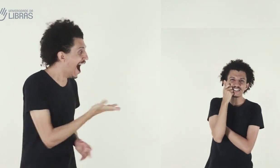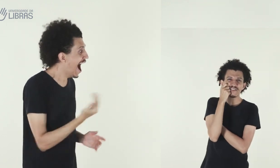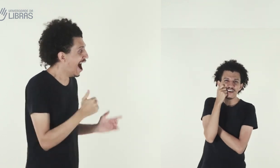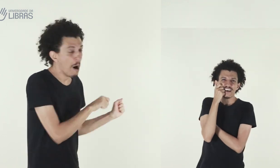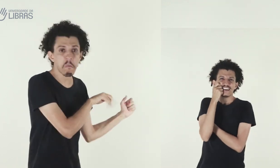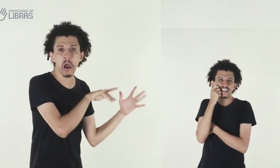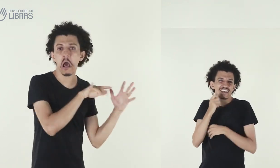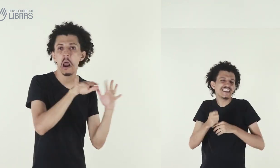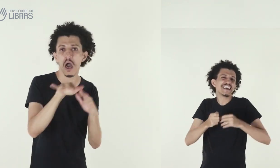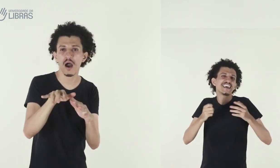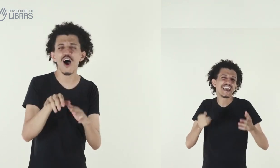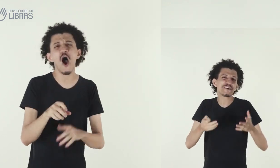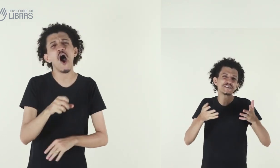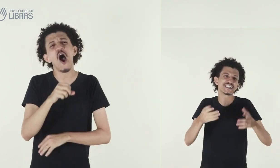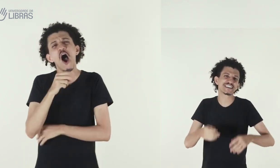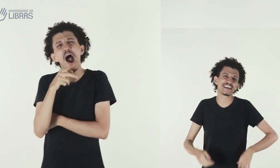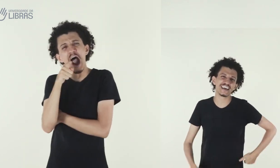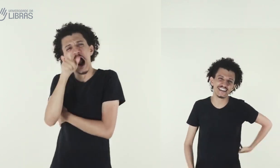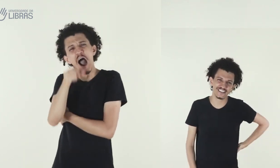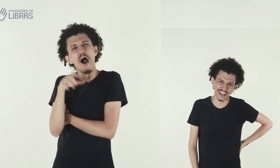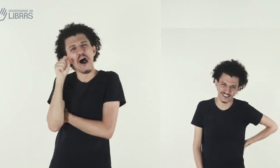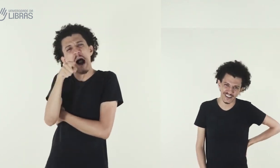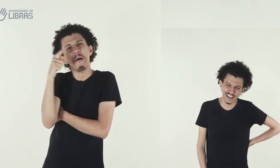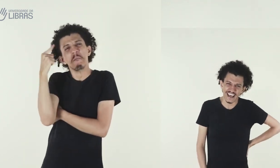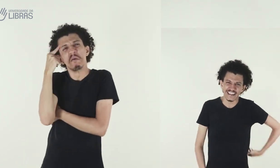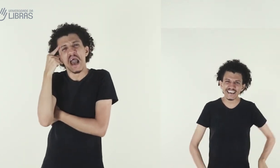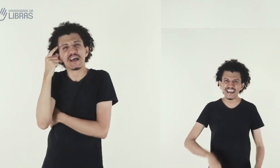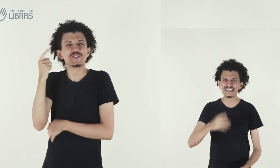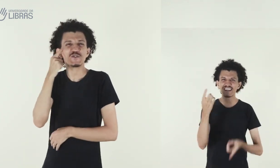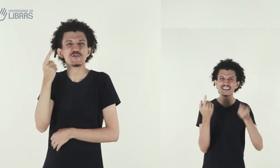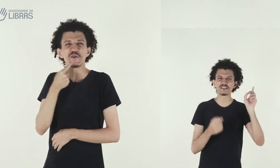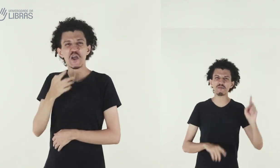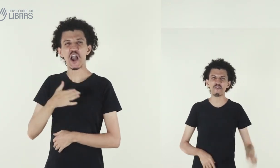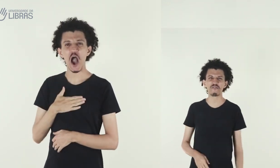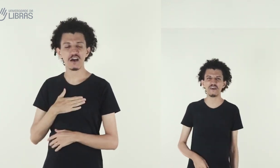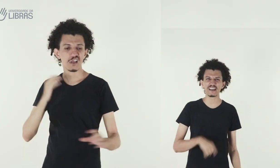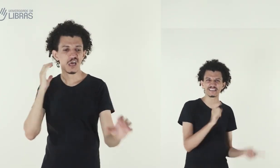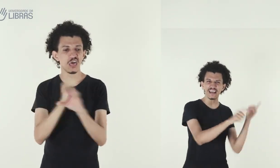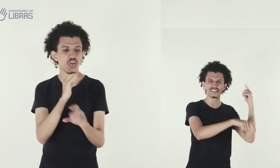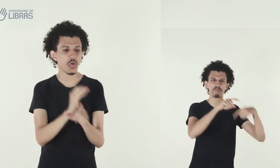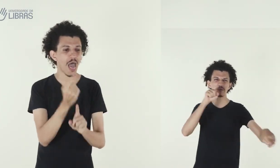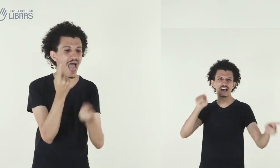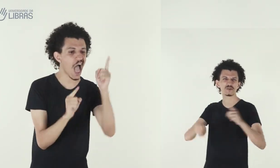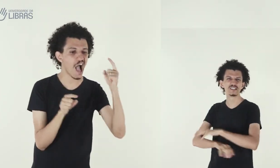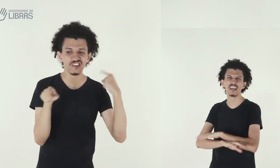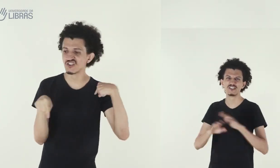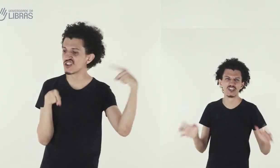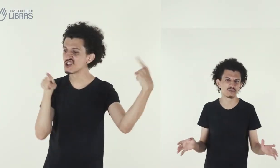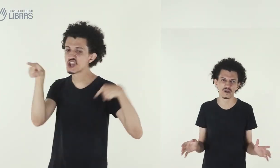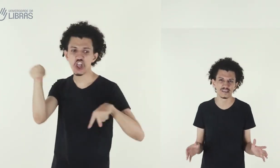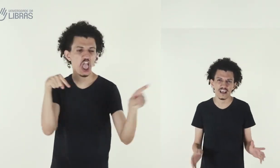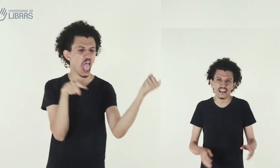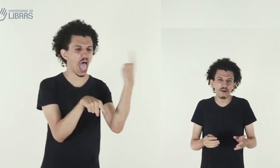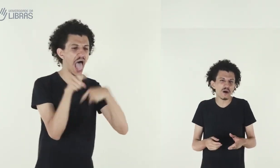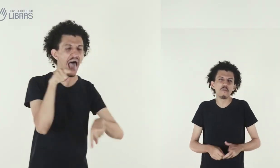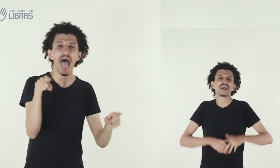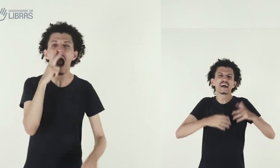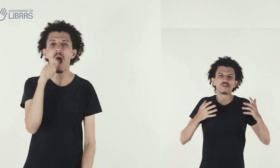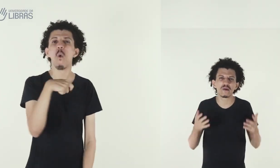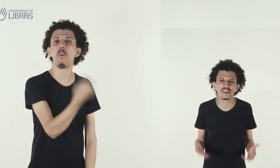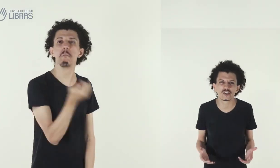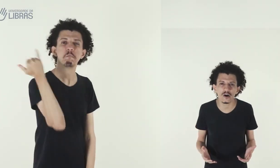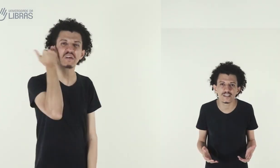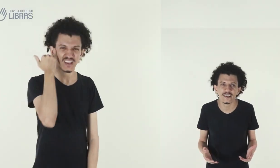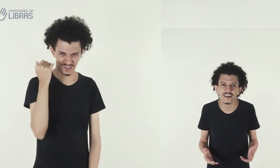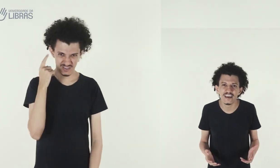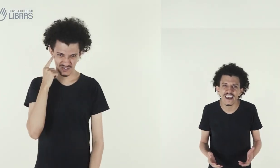eles gostam de que ninguém consiga atender eles direito? Daqueles gestos mal feitos, aquelas apontações ridículas, de uma